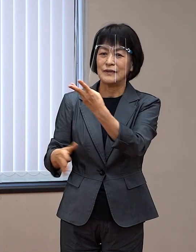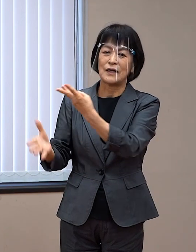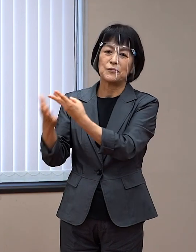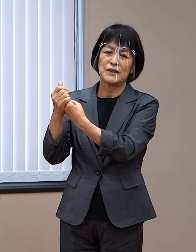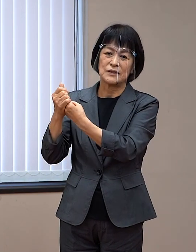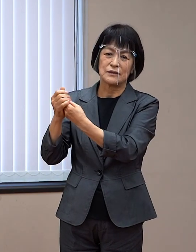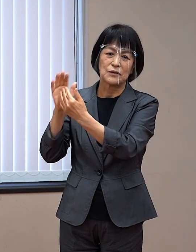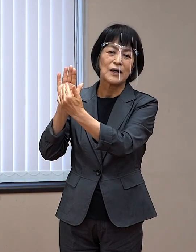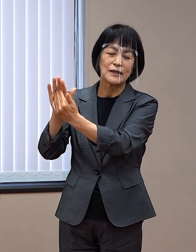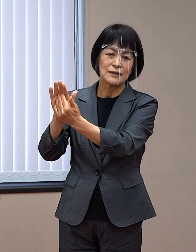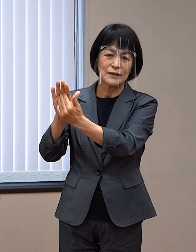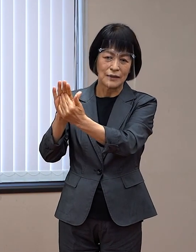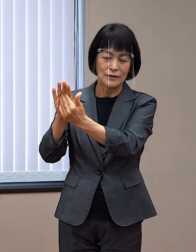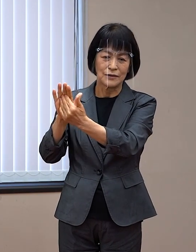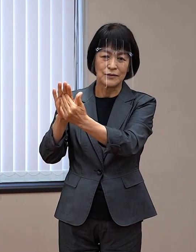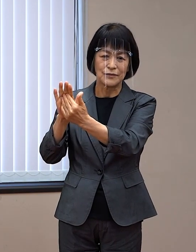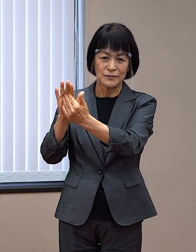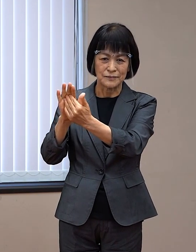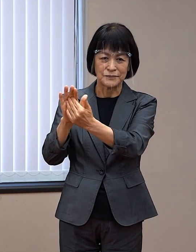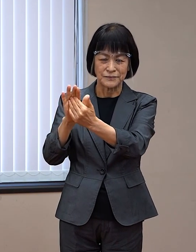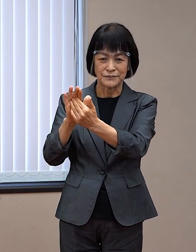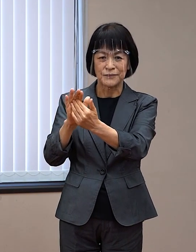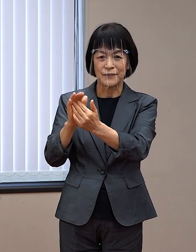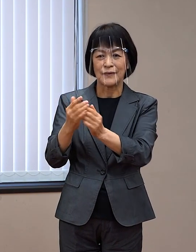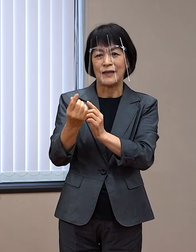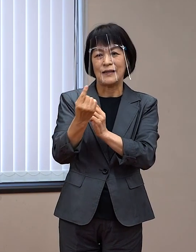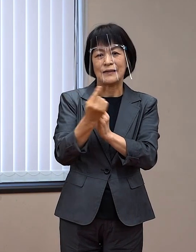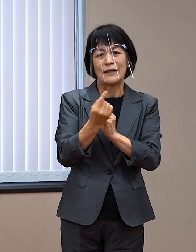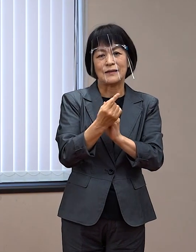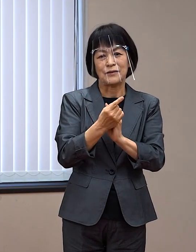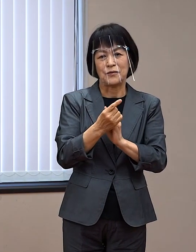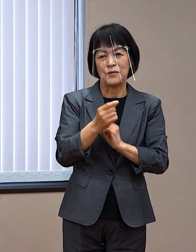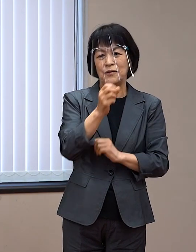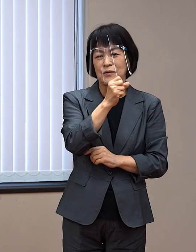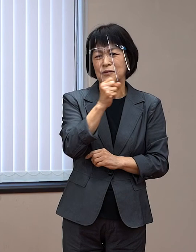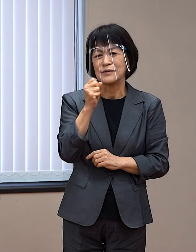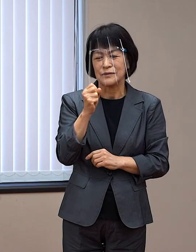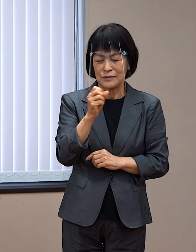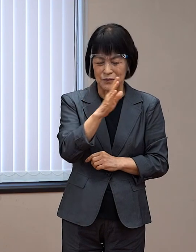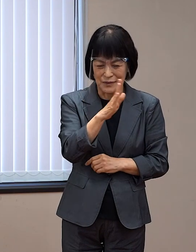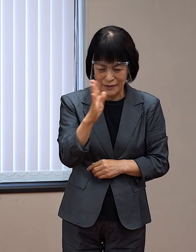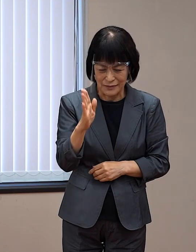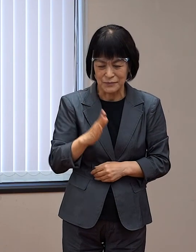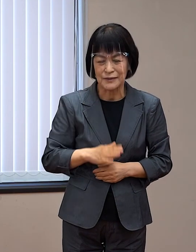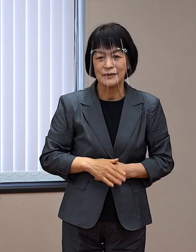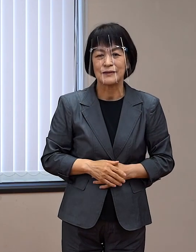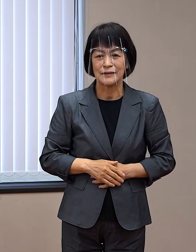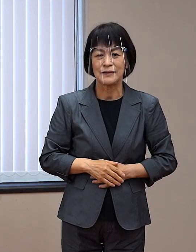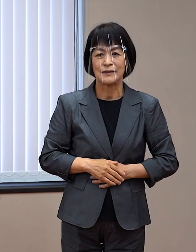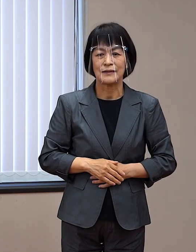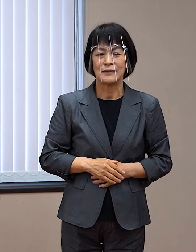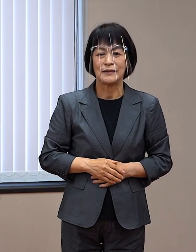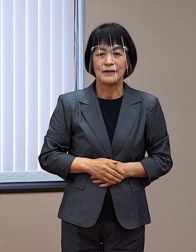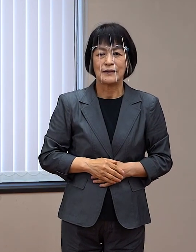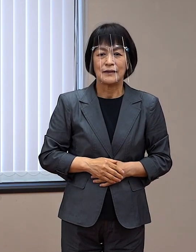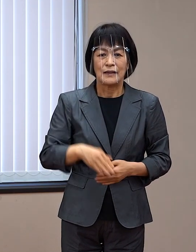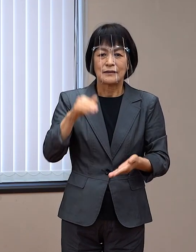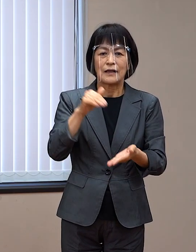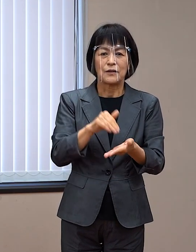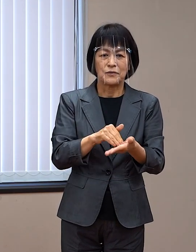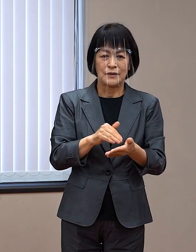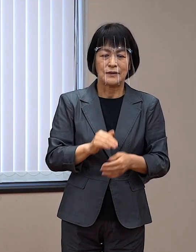など基本的な感染対策を徹底していただきますよう重ねてお願い申し上げます。最